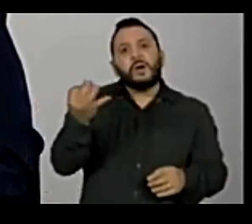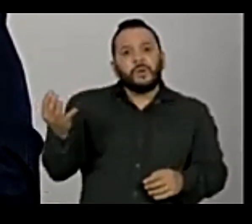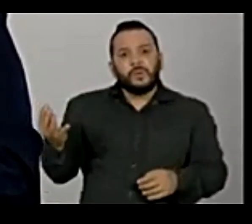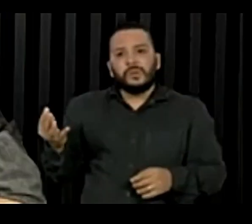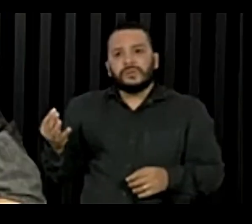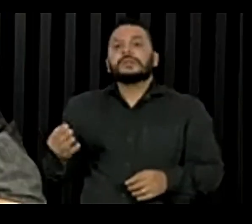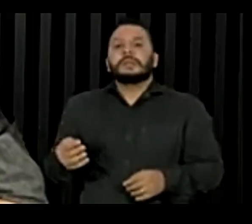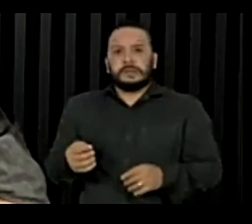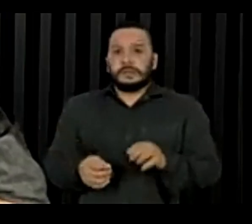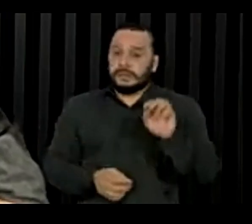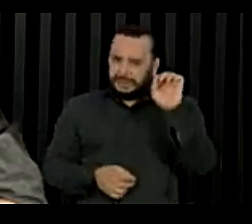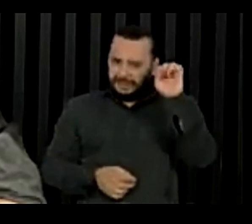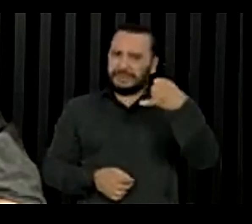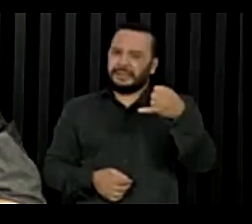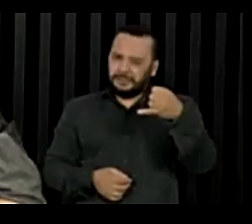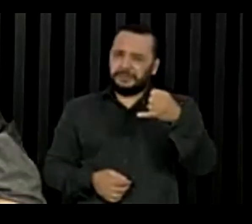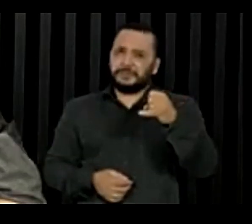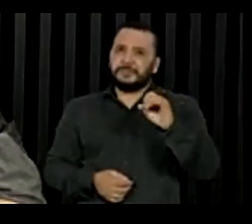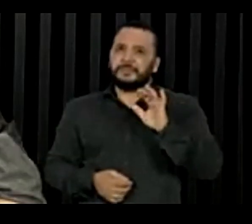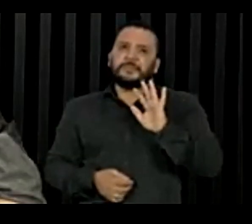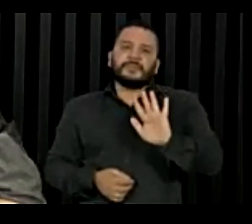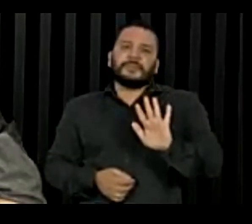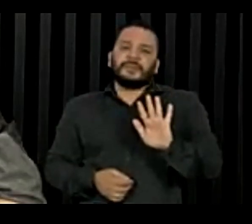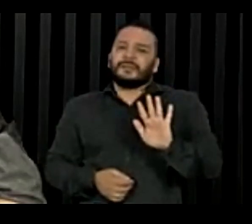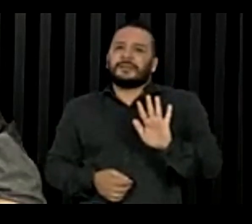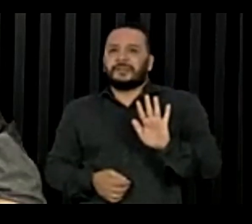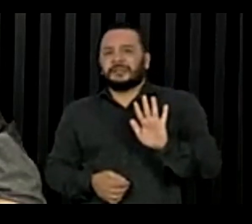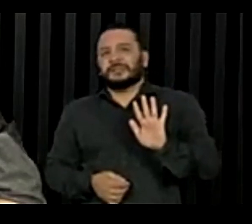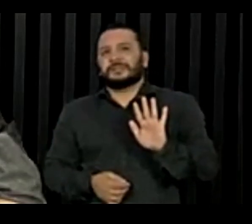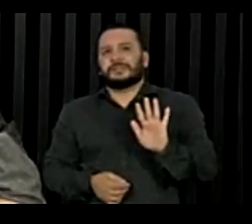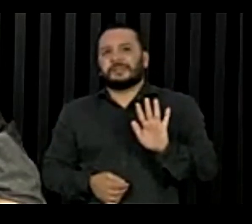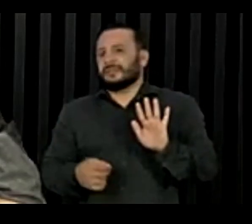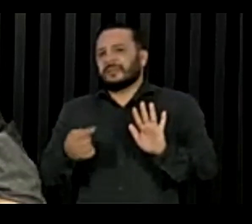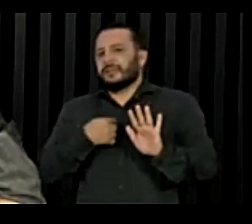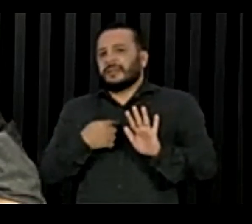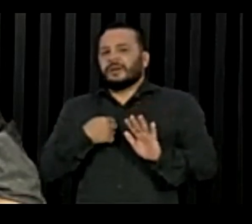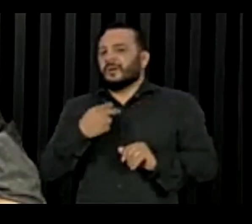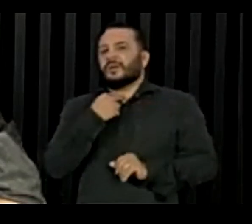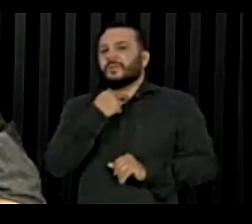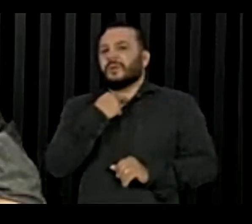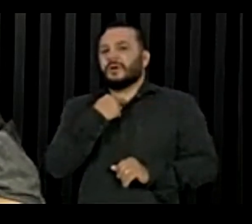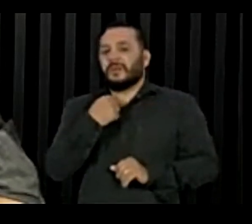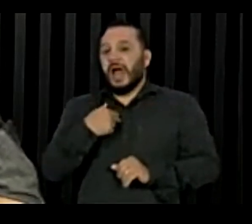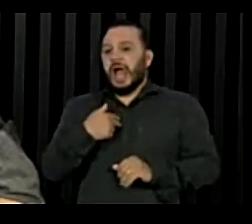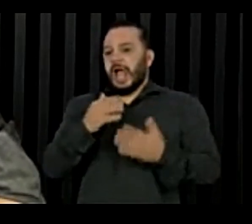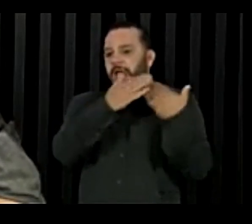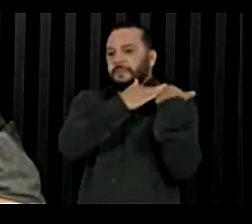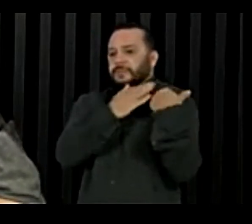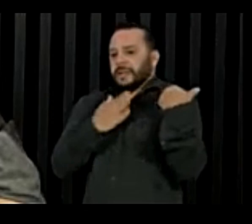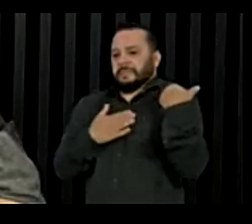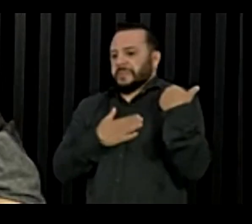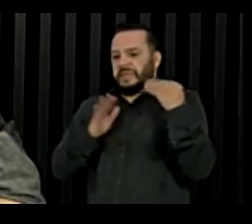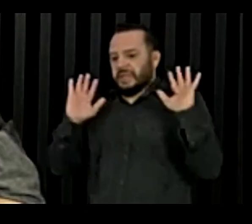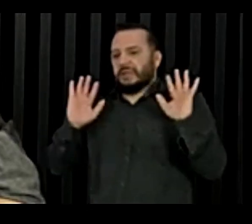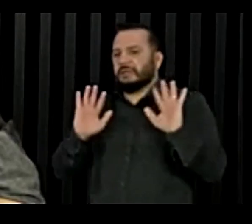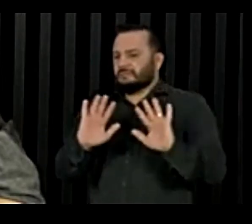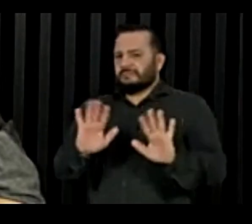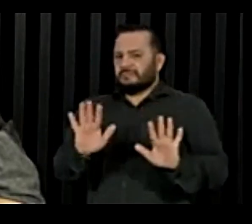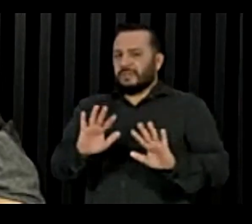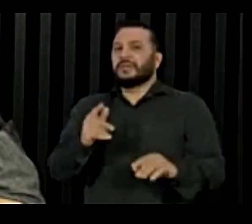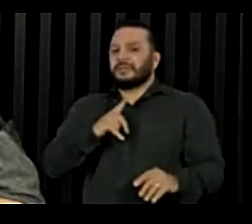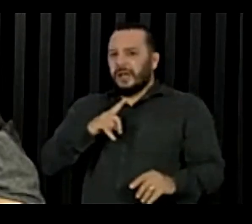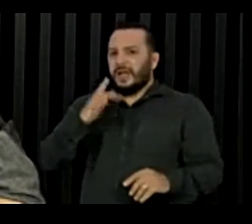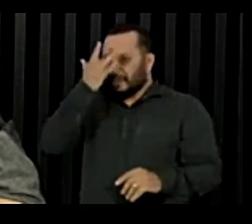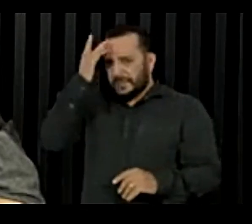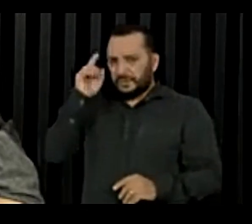Eu recebi, mas eu não posso puxar o crédito disso para mim. Existem coincidências, existem pessoas